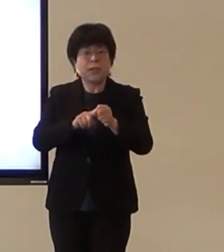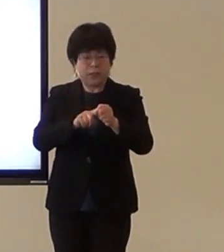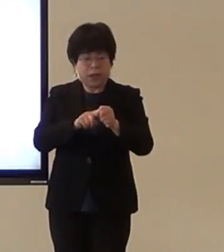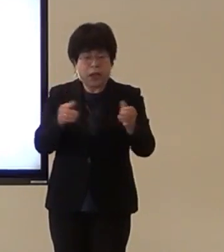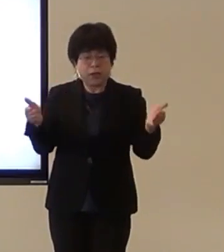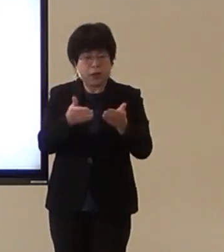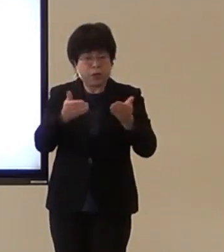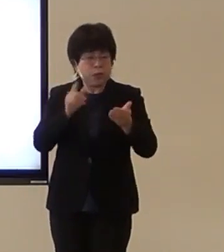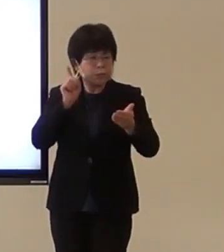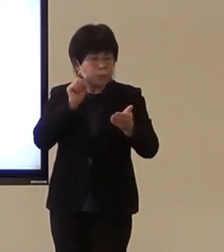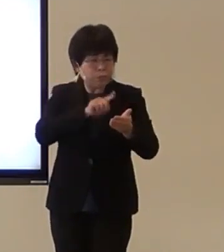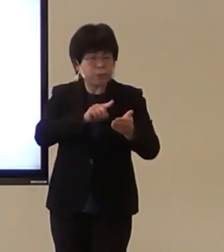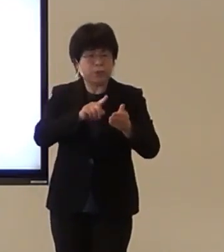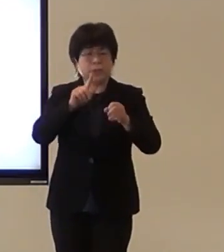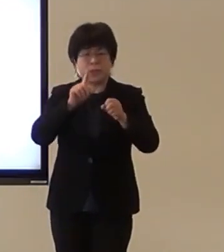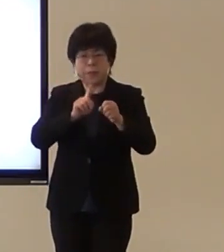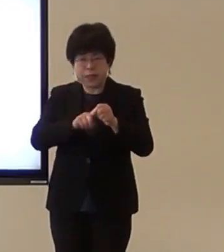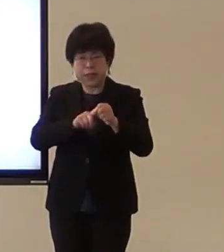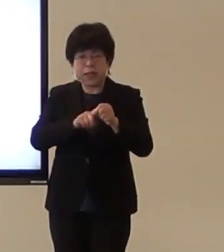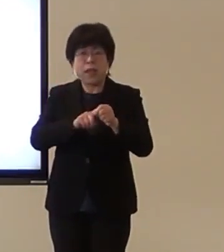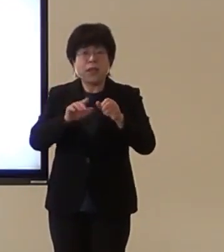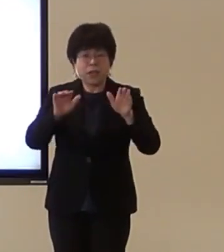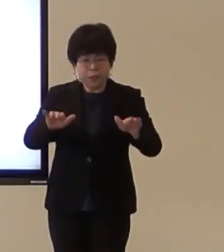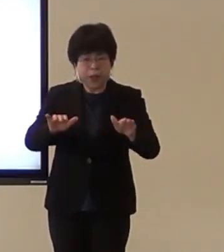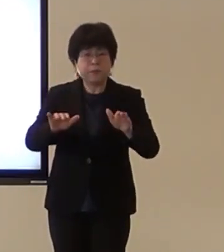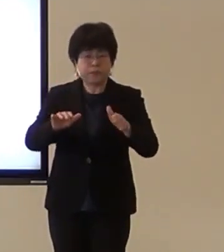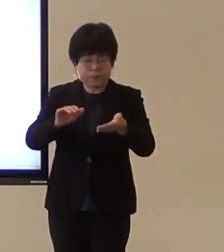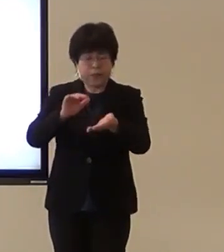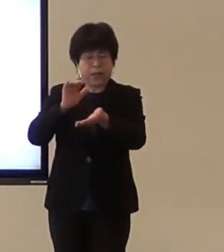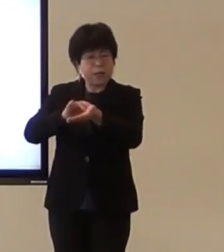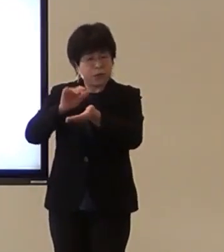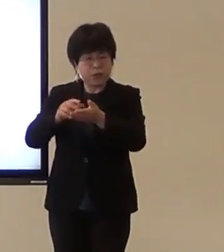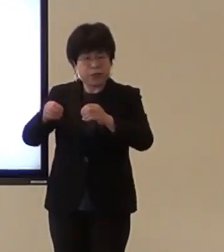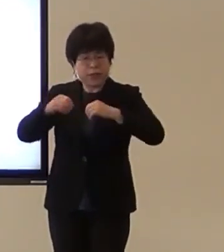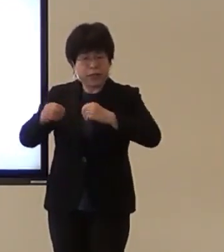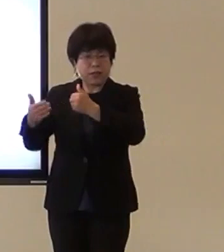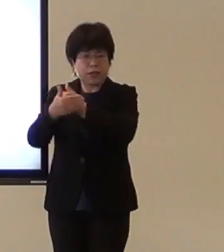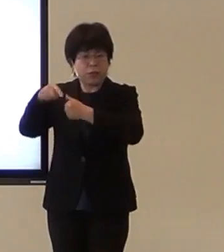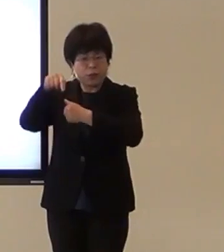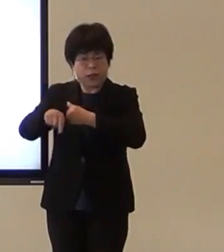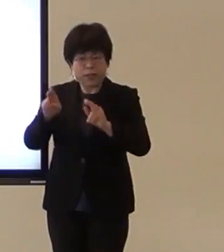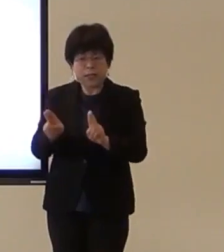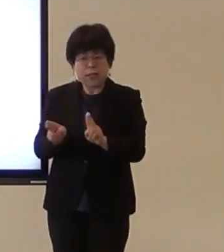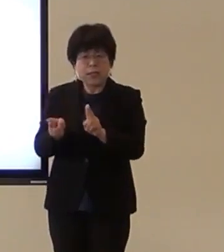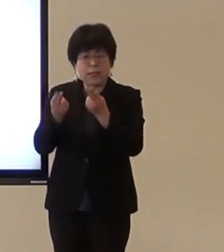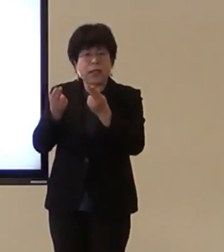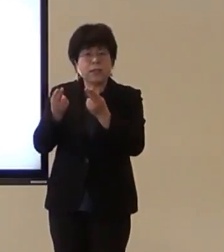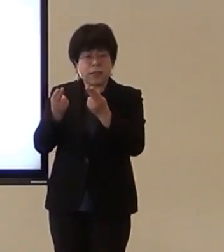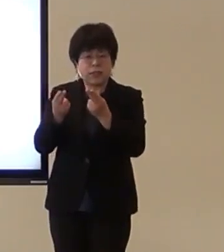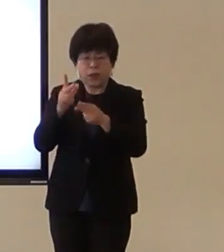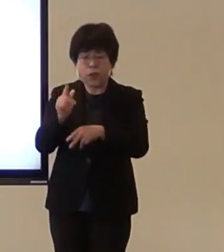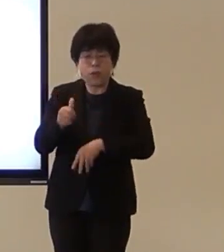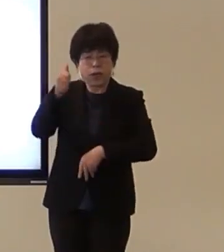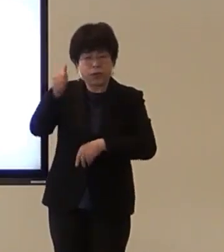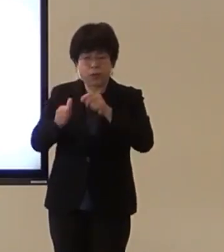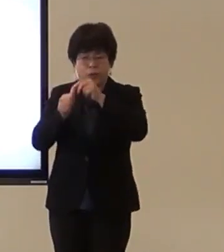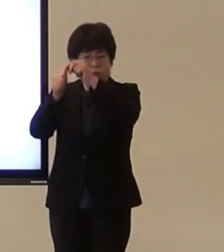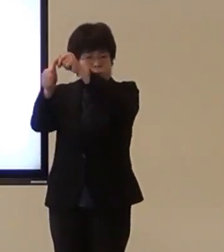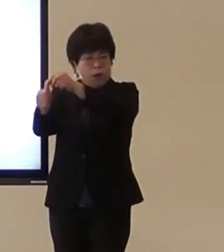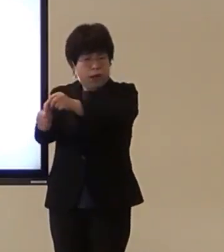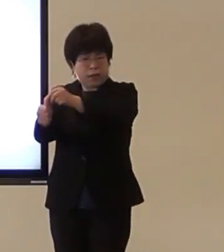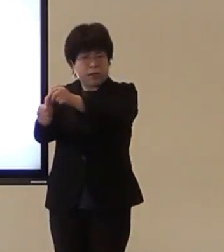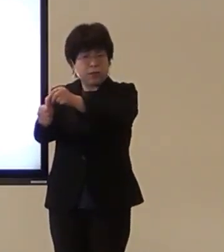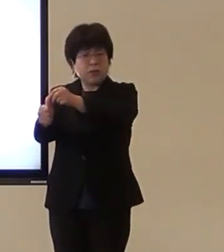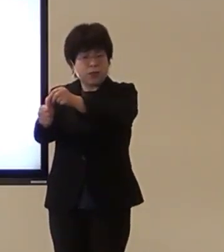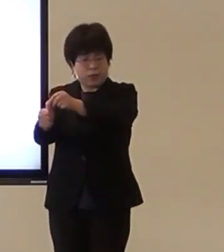の強化を図るため、医務感染症課にワクチン接種業務の専任の課長1名を新たに配置をす